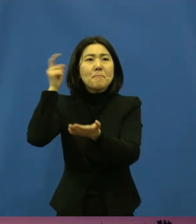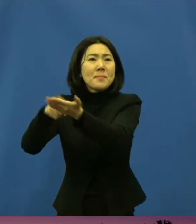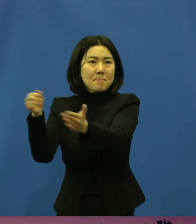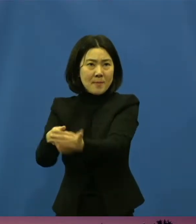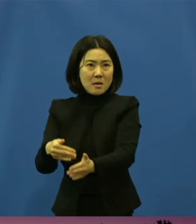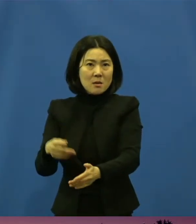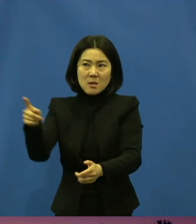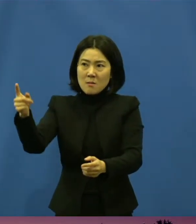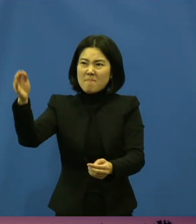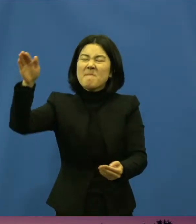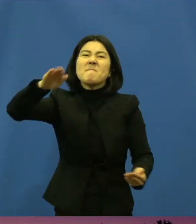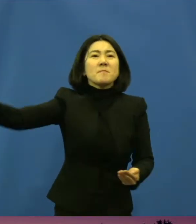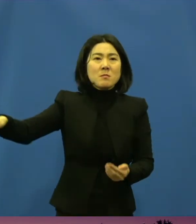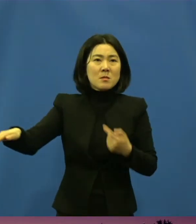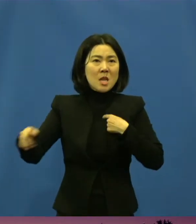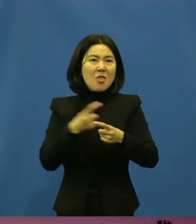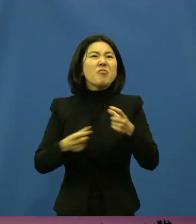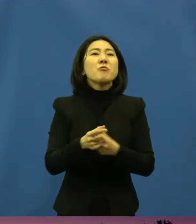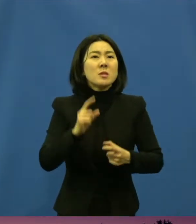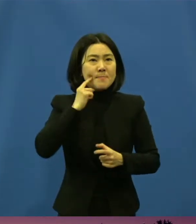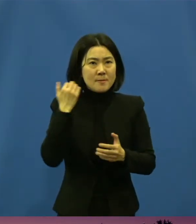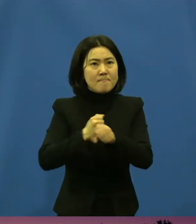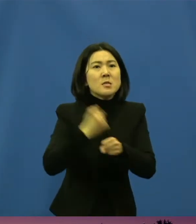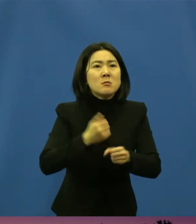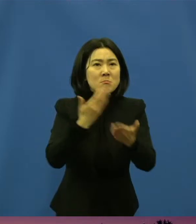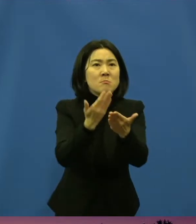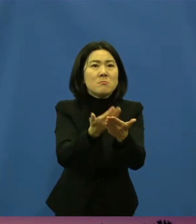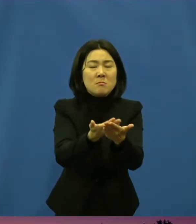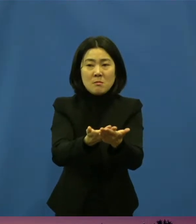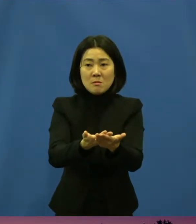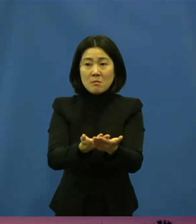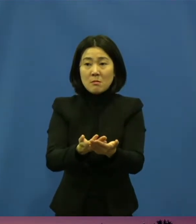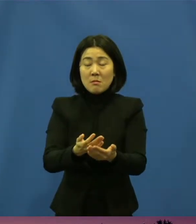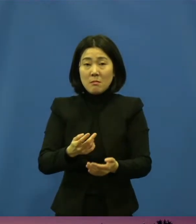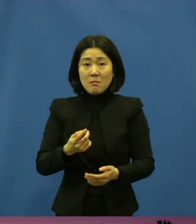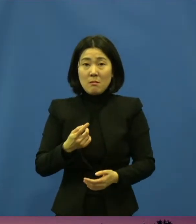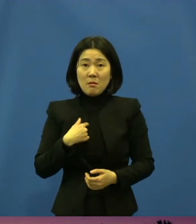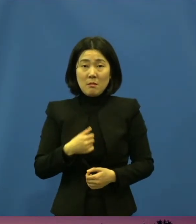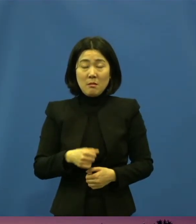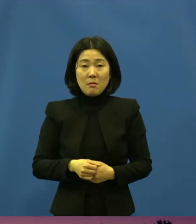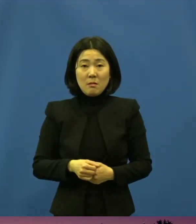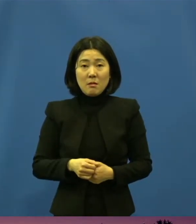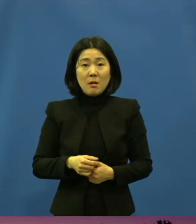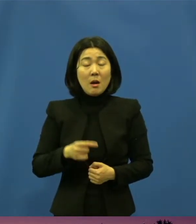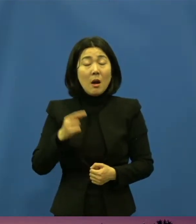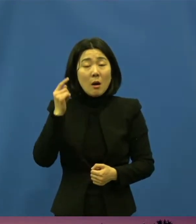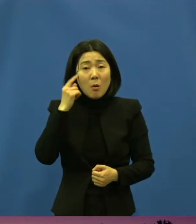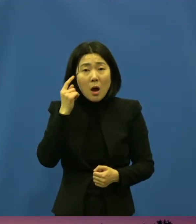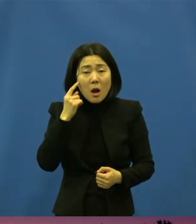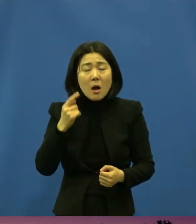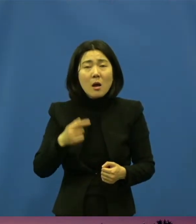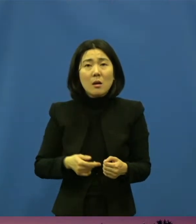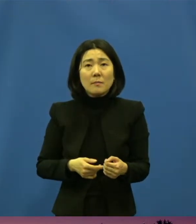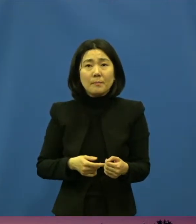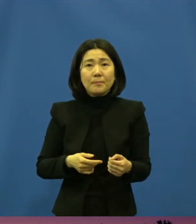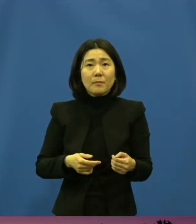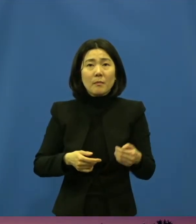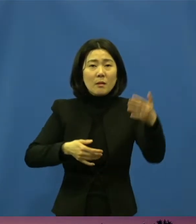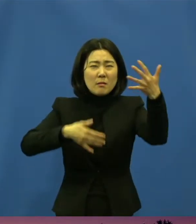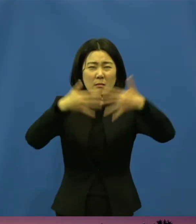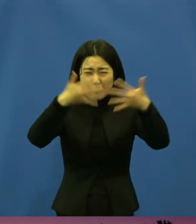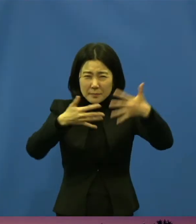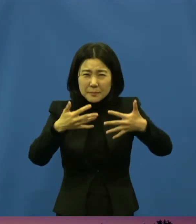왜 그런 일이 일어날까요, 여러분? 결국 이것도 미디어예요. 셀럽들이 만들어내는 영상물 함부로 보면 안 되는